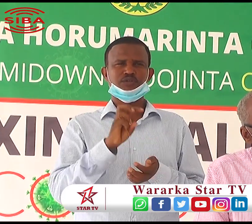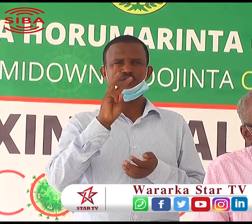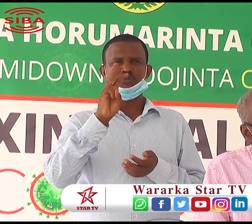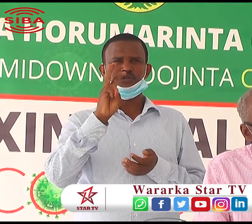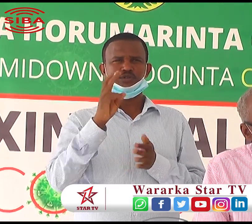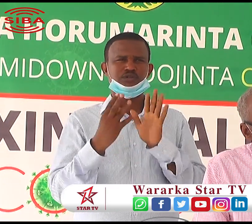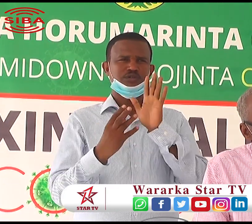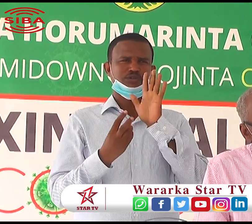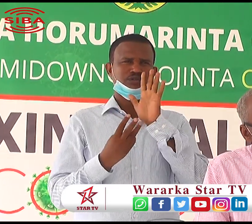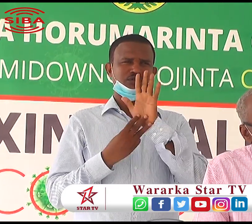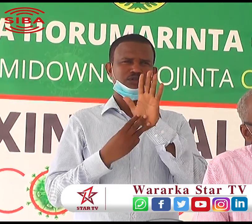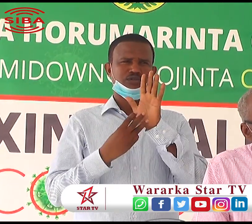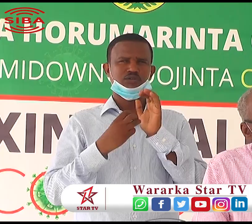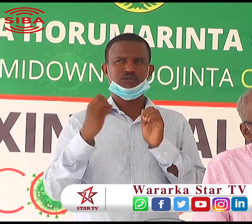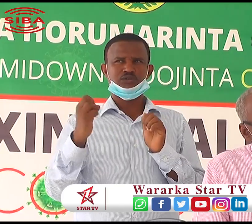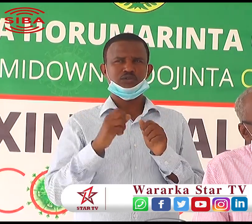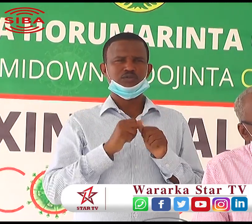39 waa hal qof